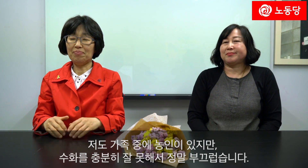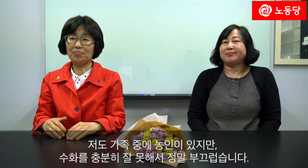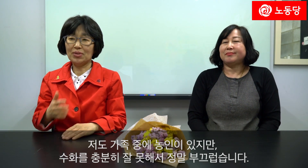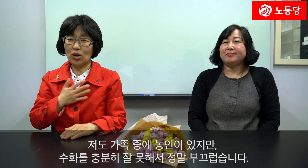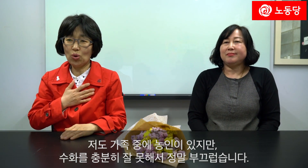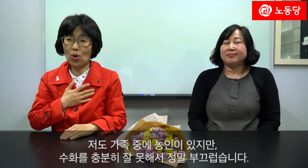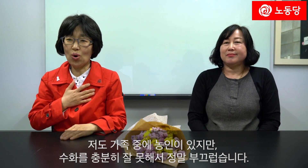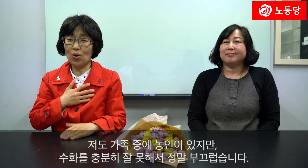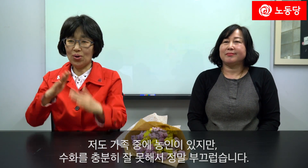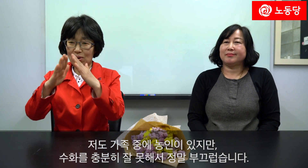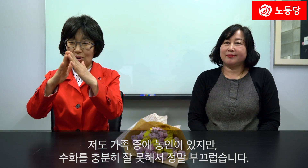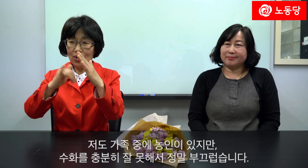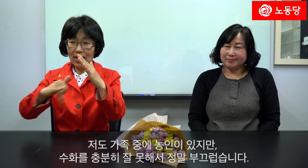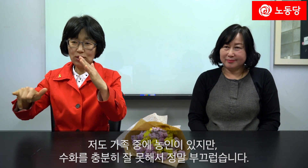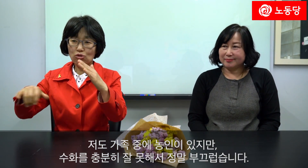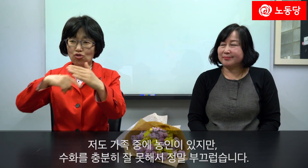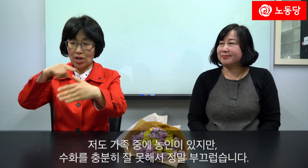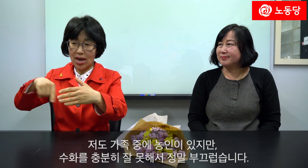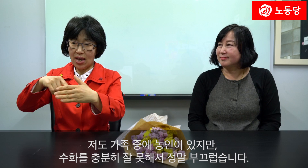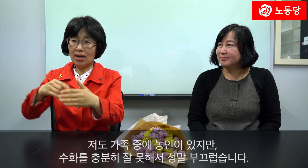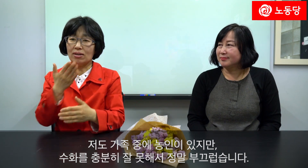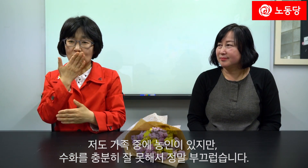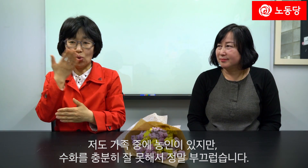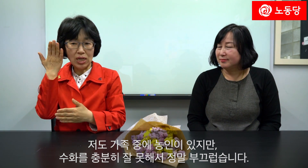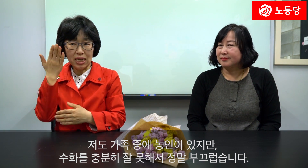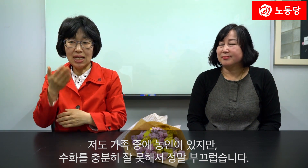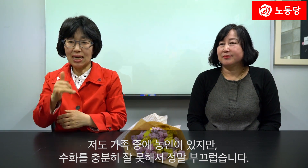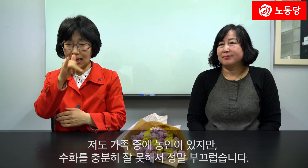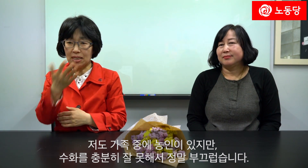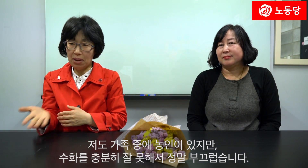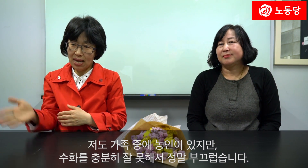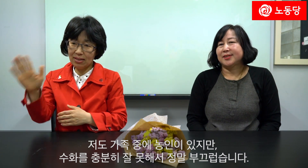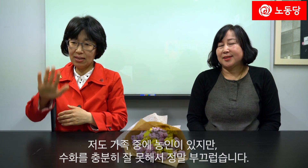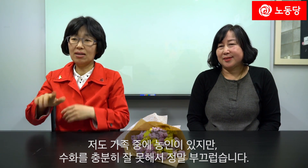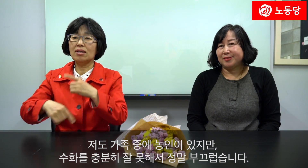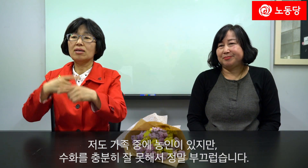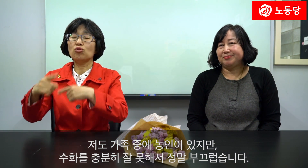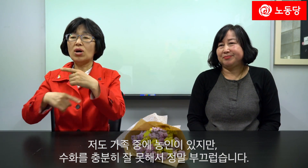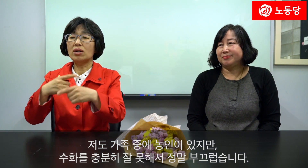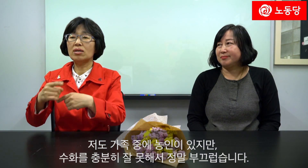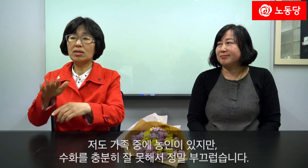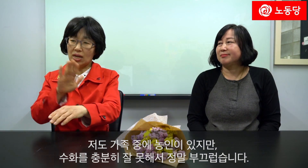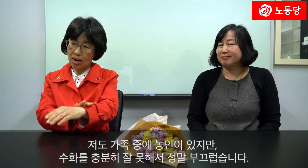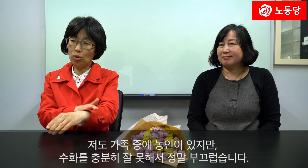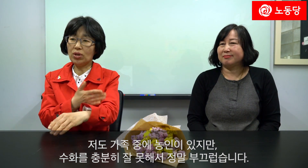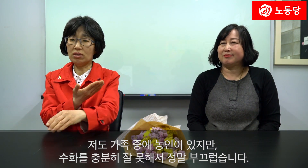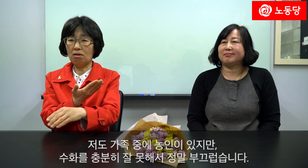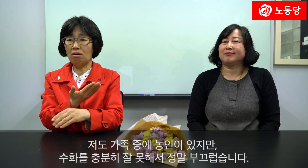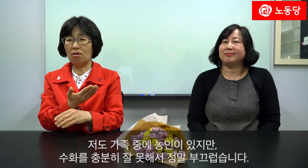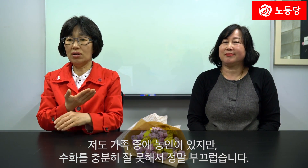네, 저도 가족 중에 농인이 있지만 수화를